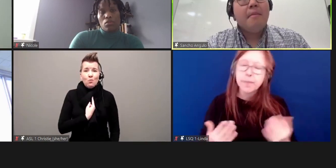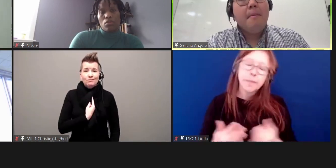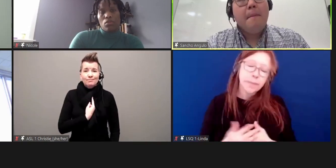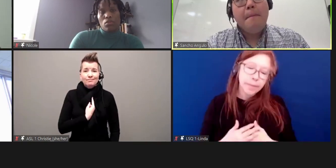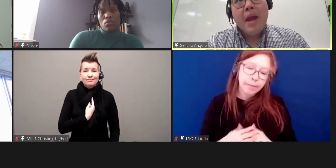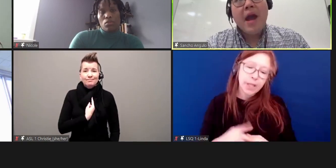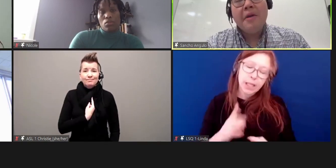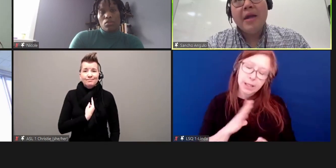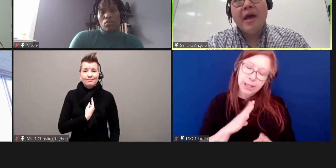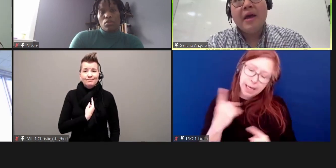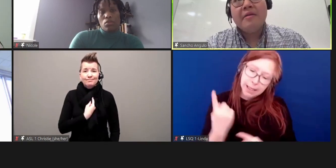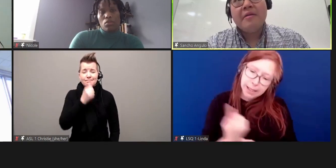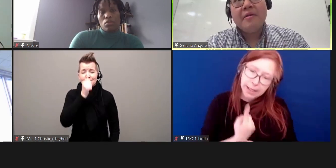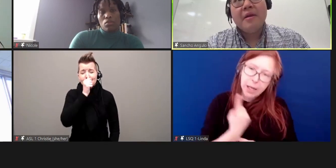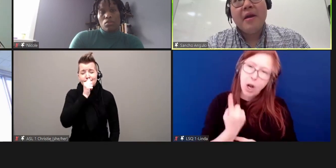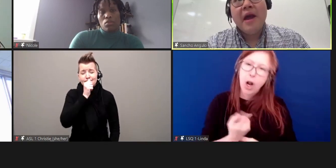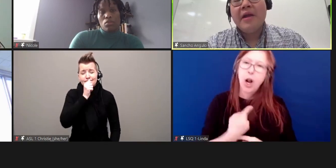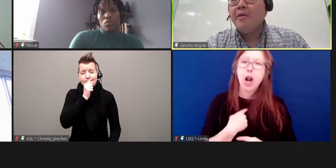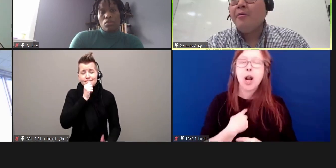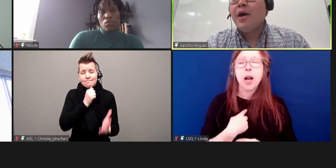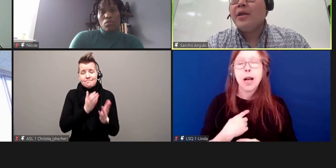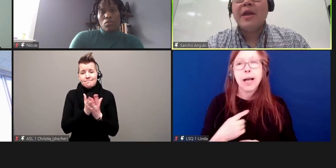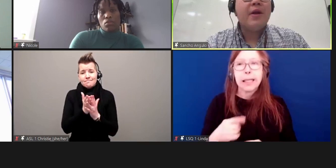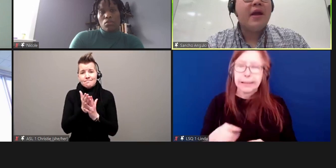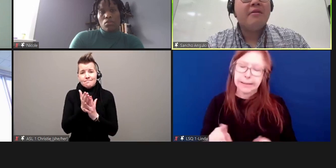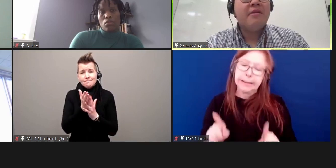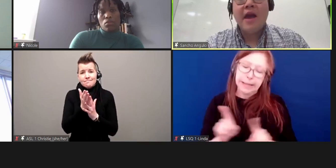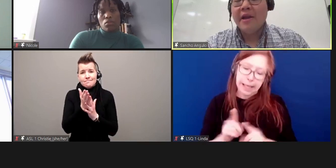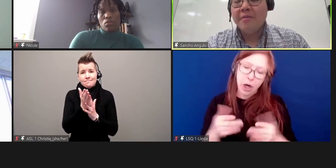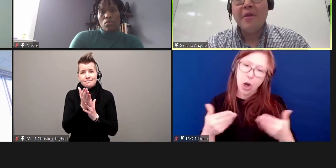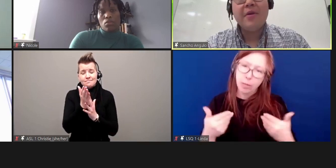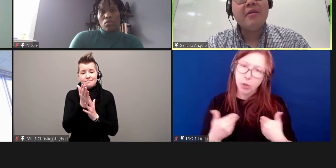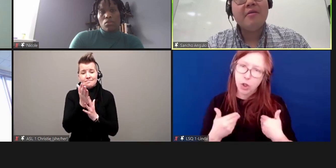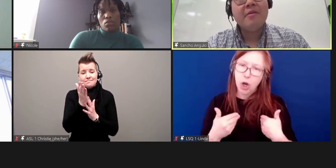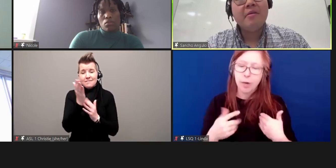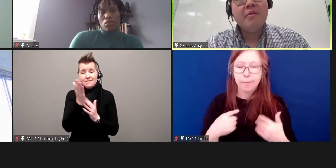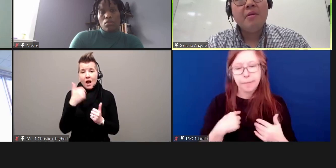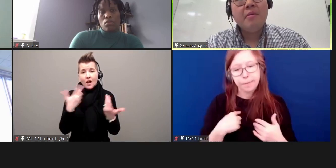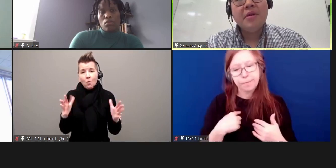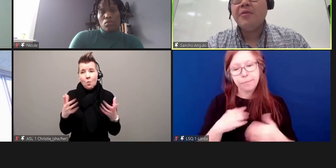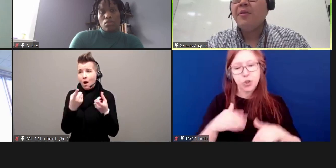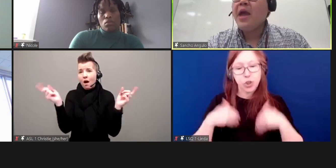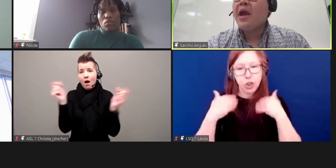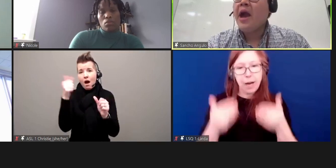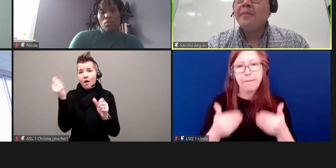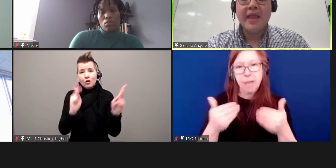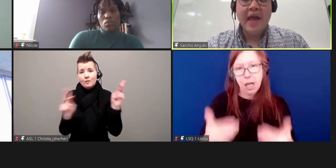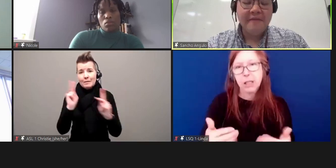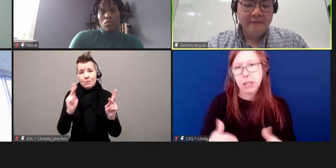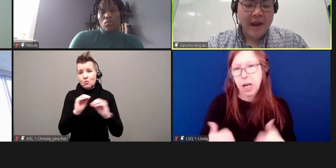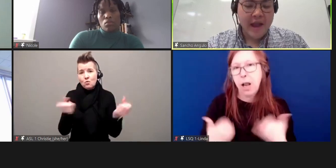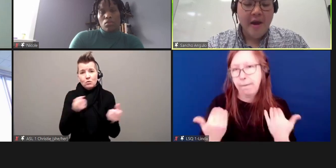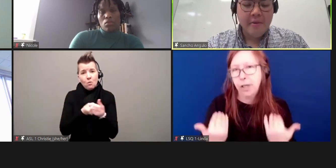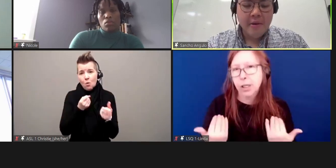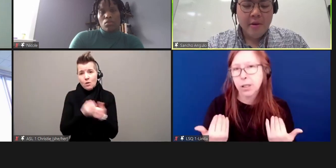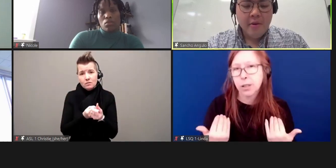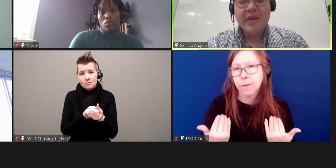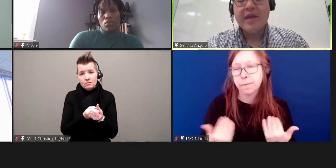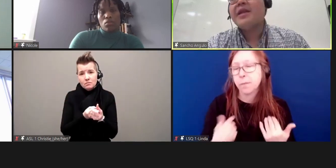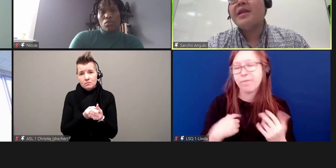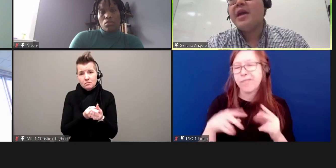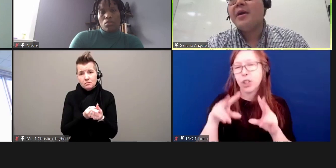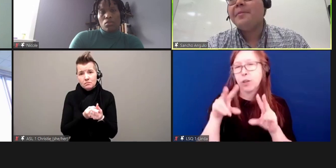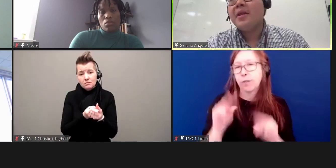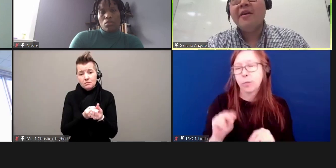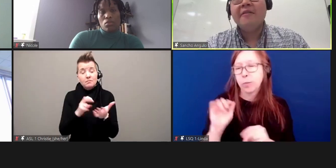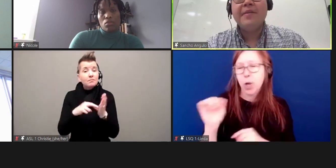prenais seule, c'était comme ça que j'ai dû entreprendre la vie. Et je ne veux pas que les autres